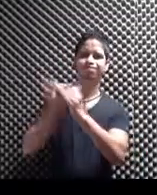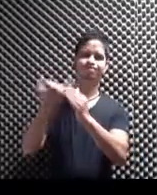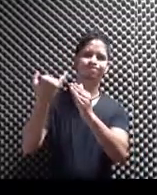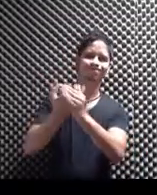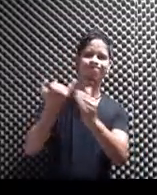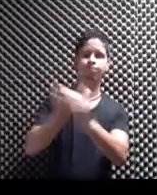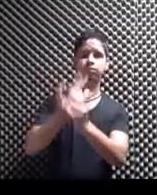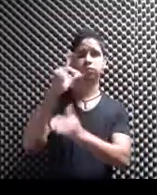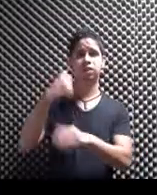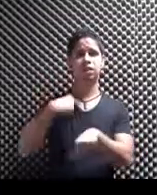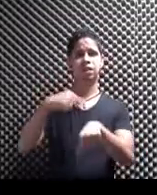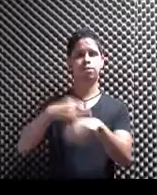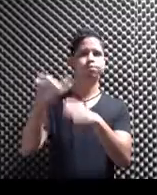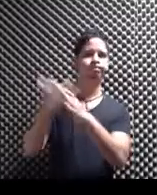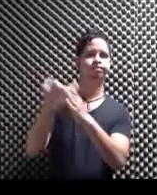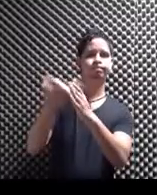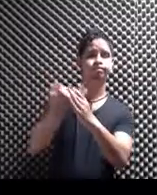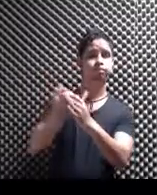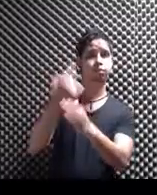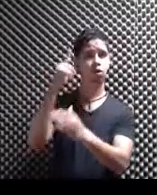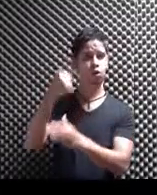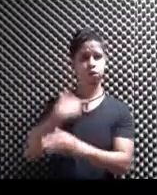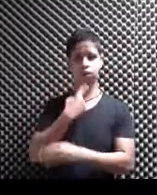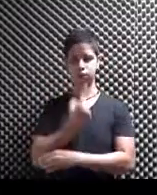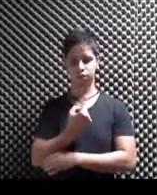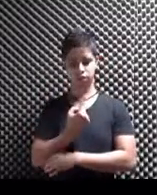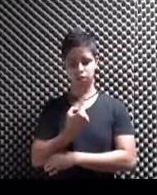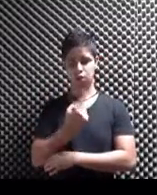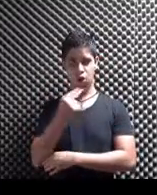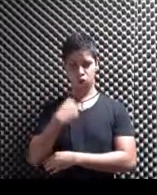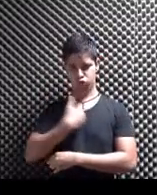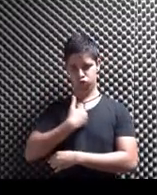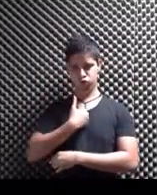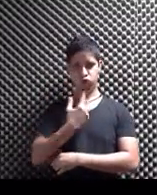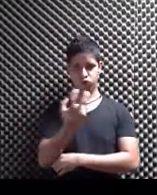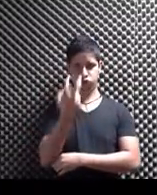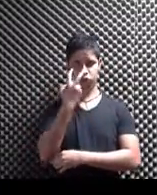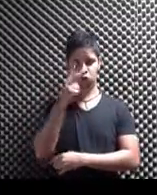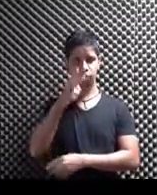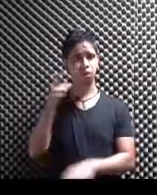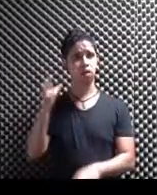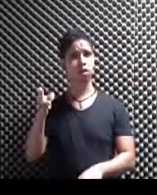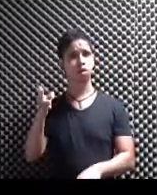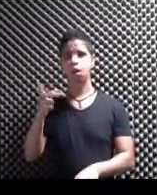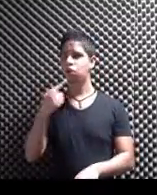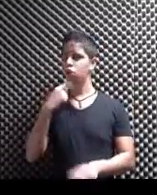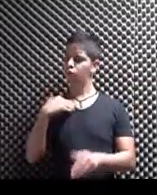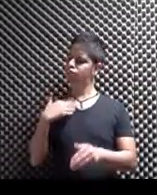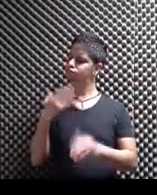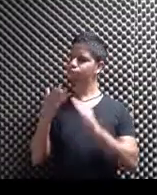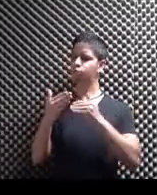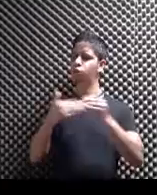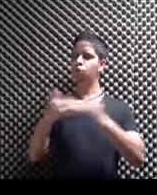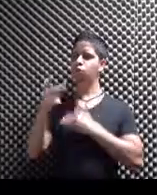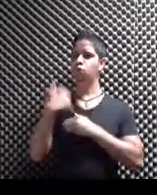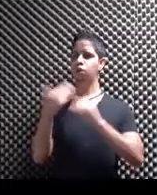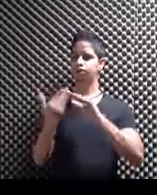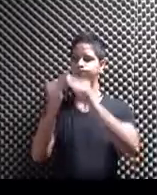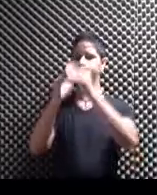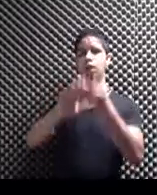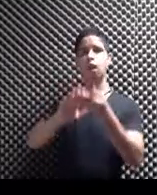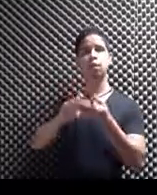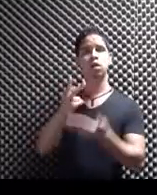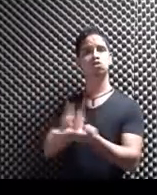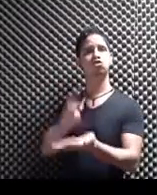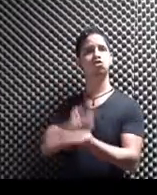temporadas. Ok. Pero fíjate que él dice, no, no, no, yo lo siento, yo soy ciego, ¿qué? No, no, yo voy a ser chef. Él